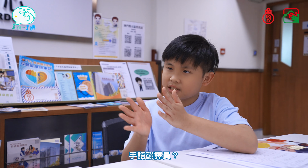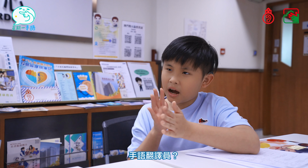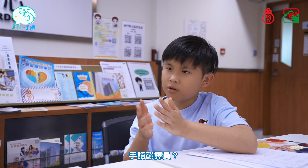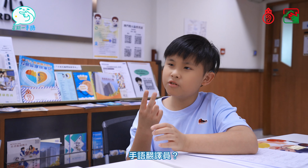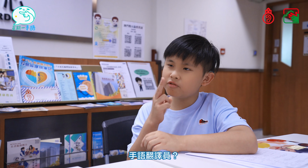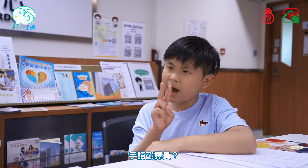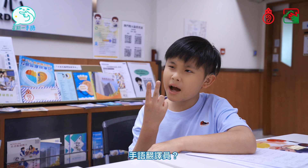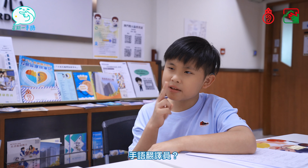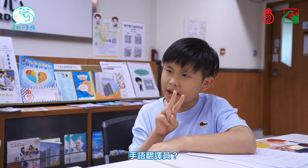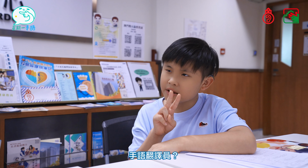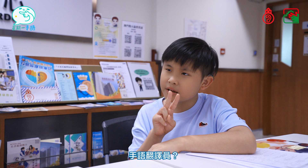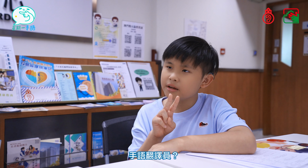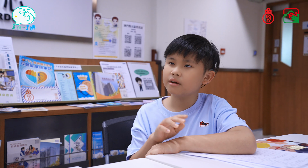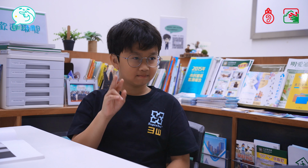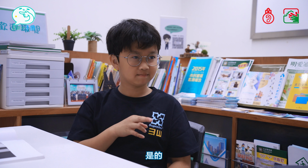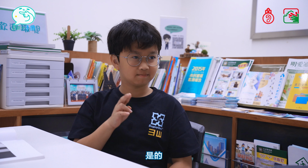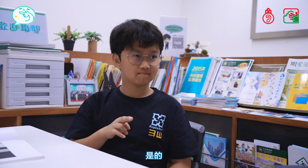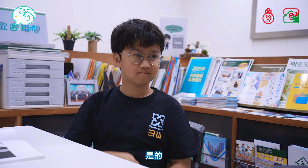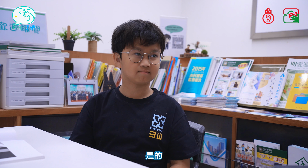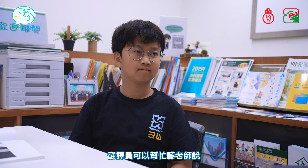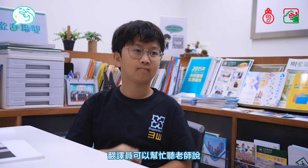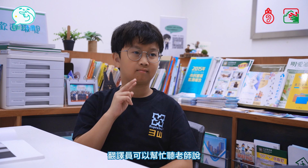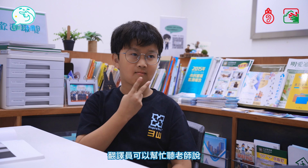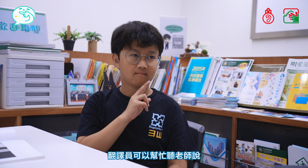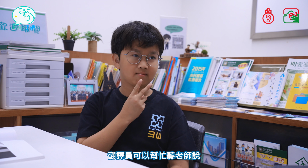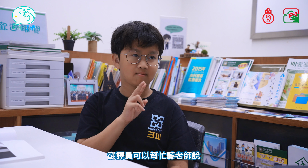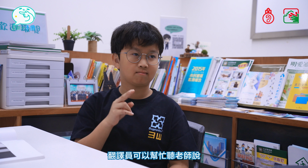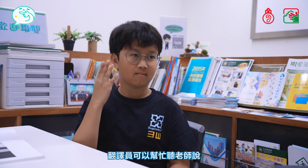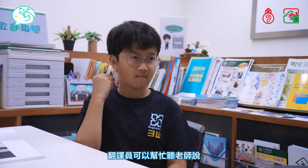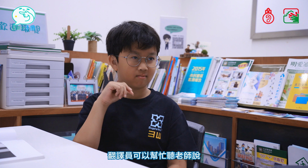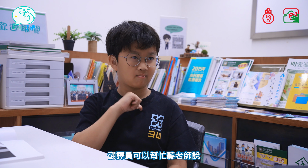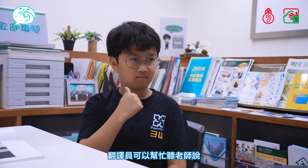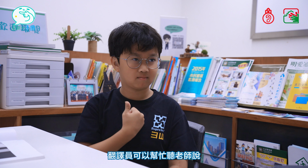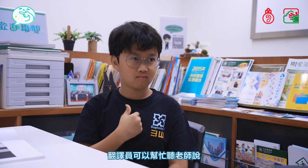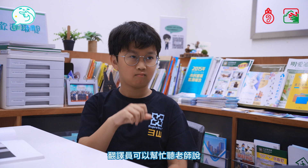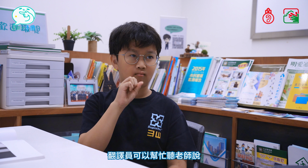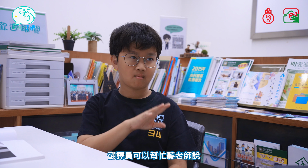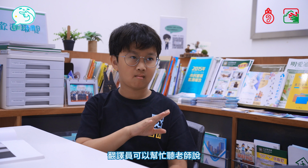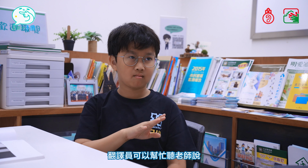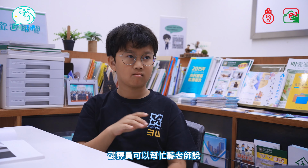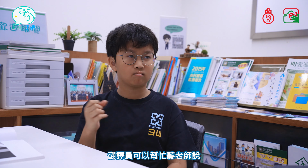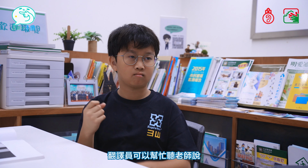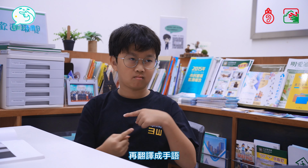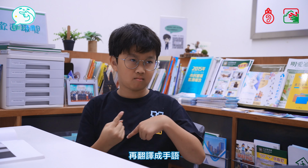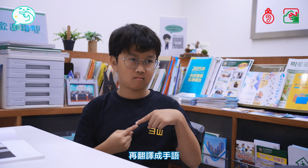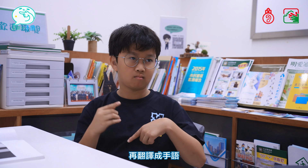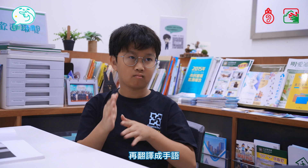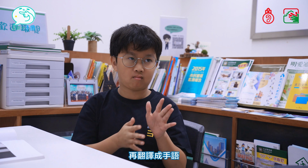手語翻譯員？ 係啊，手語翻譯員呢可以聽老師嘅內容呢，將佢哋翻譯成手語